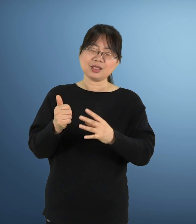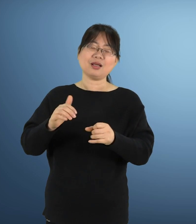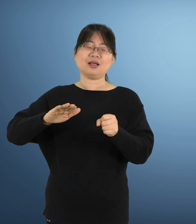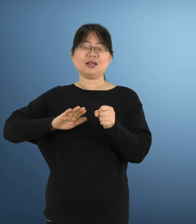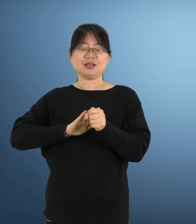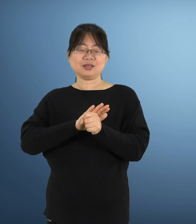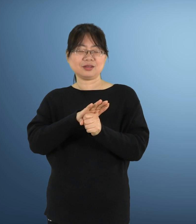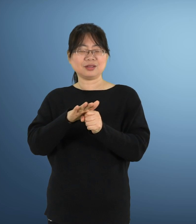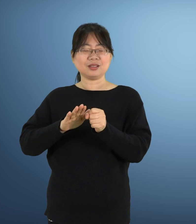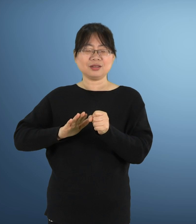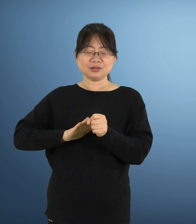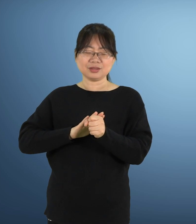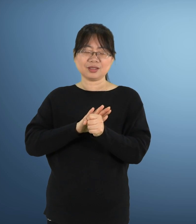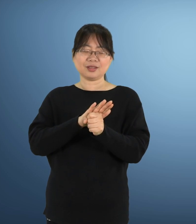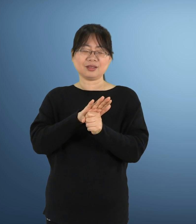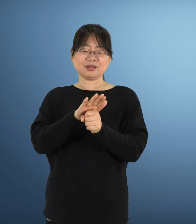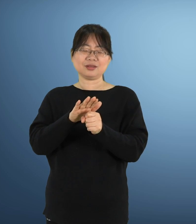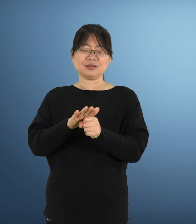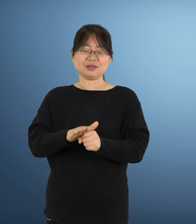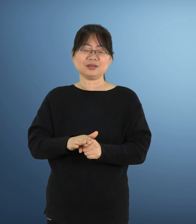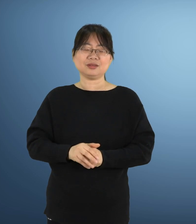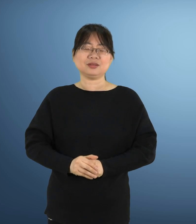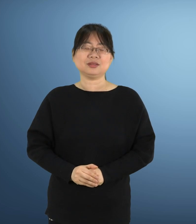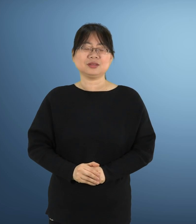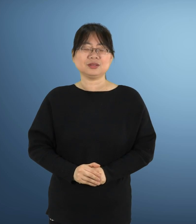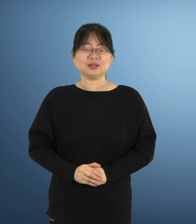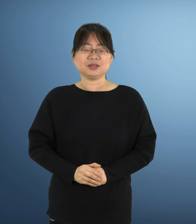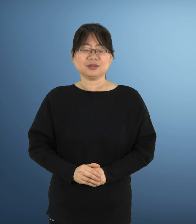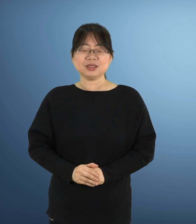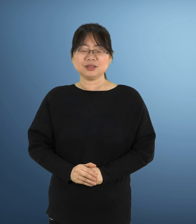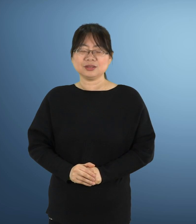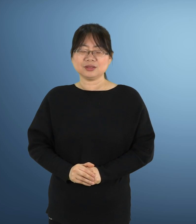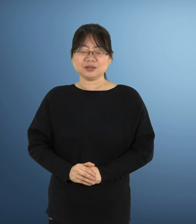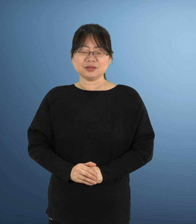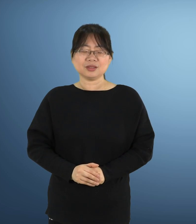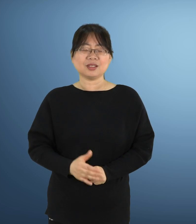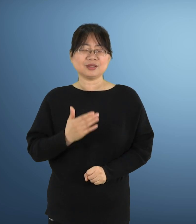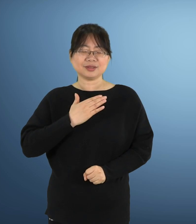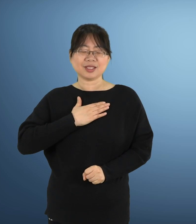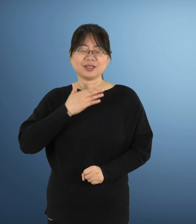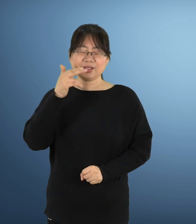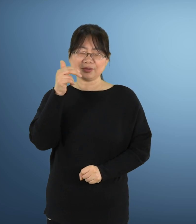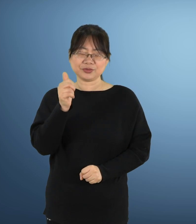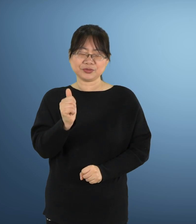주님만 사랑해. 내가 주인 삼은